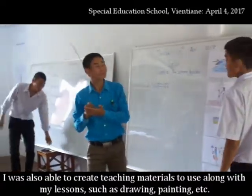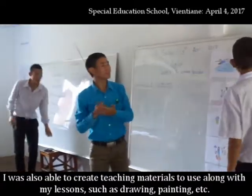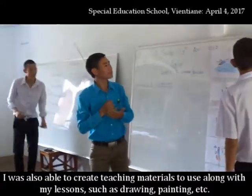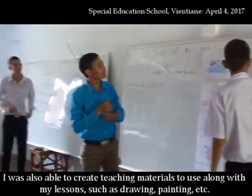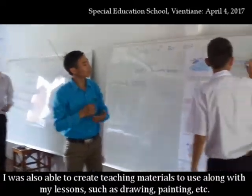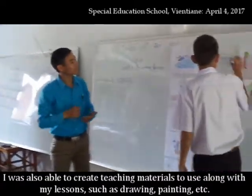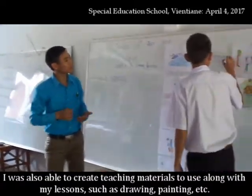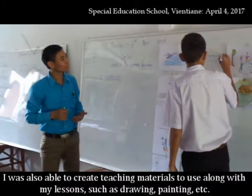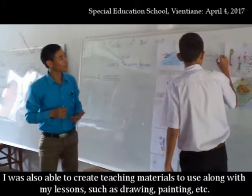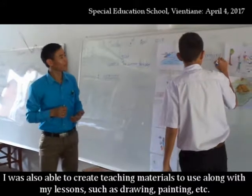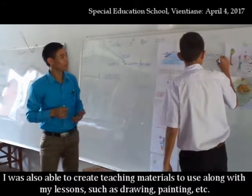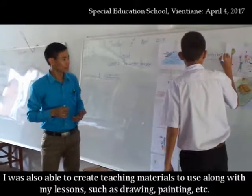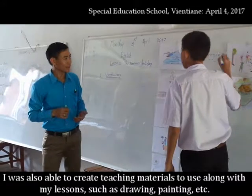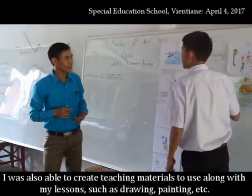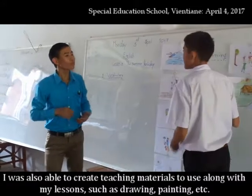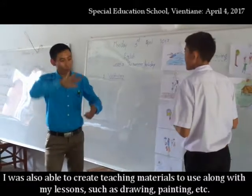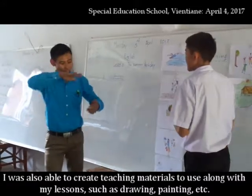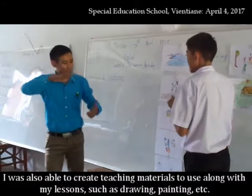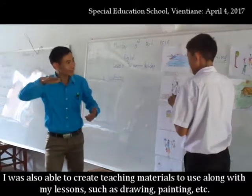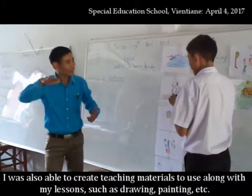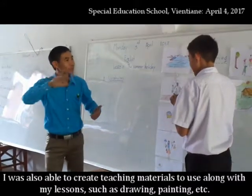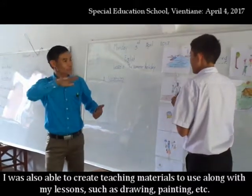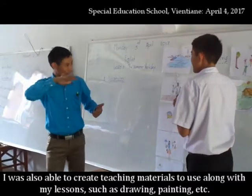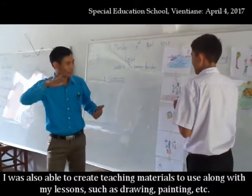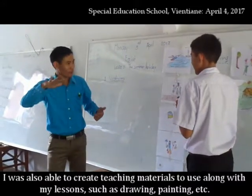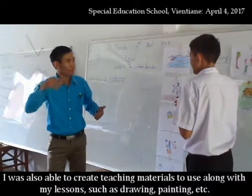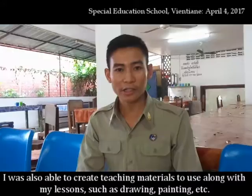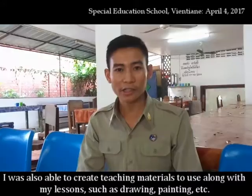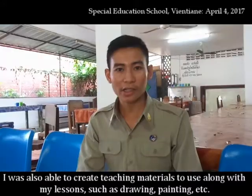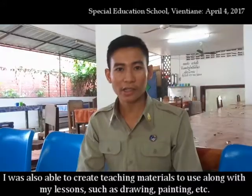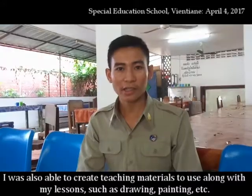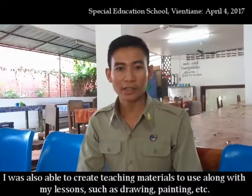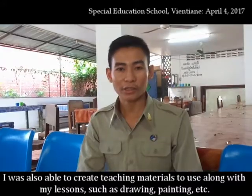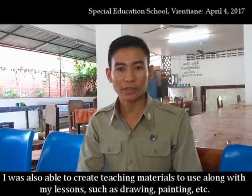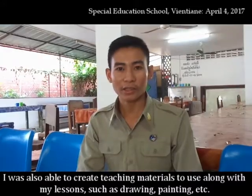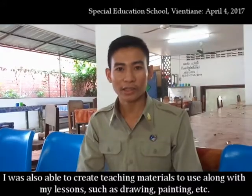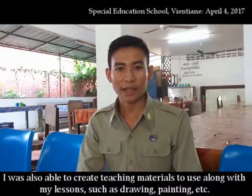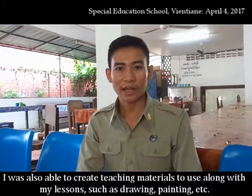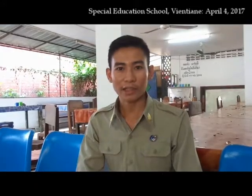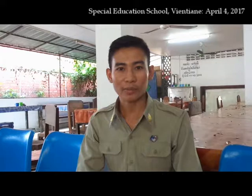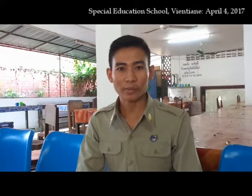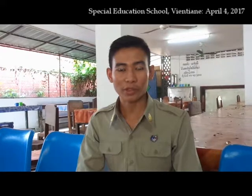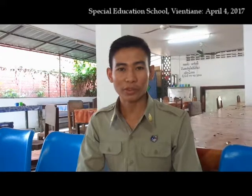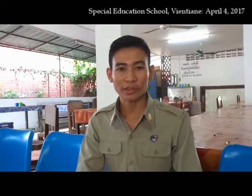อนนักเรียนให้หลายขึ้นเป็นต้นเป็นการวาดภาพการระบายสีต่างๆอันนี้เป็นต้น